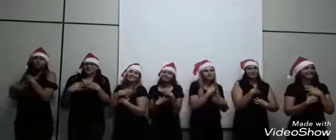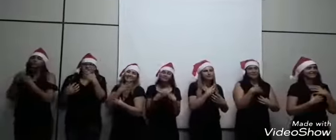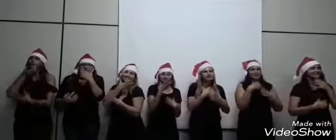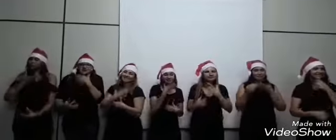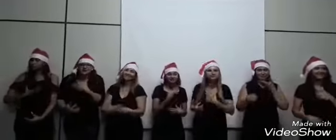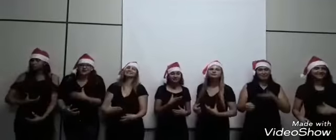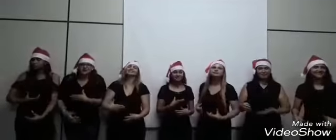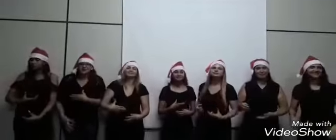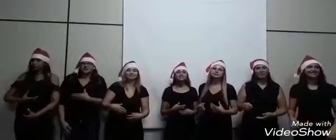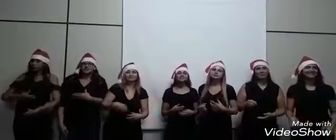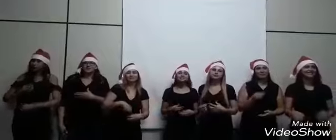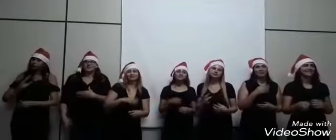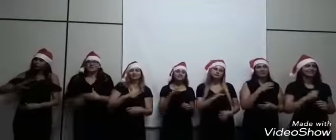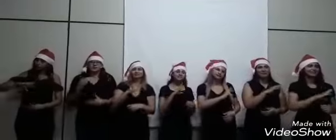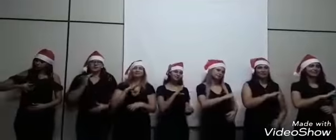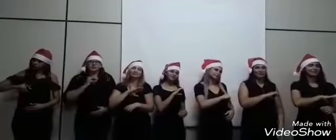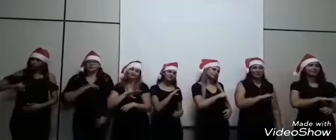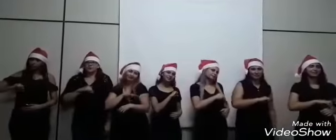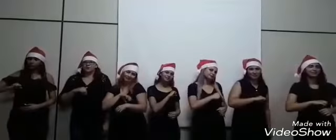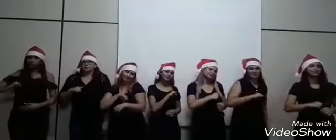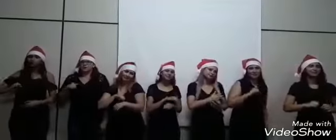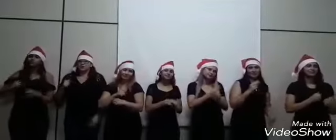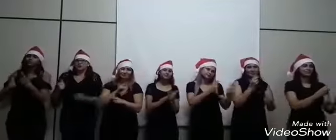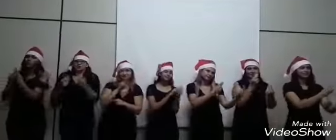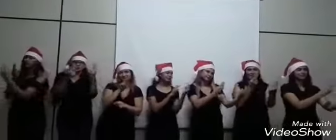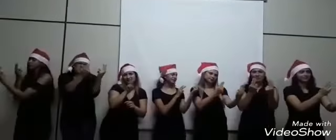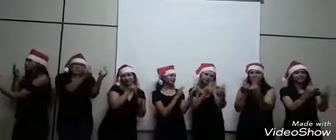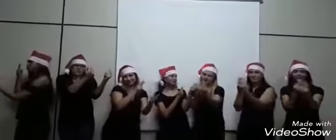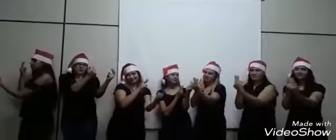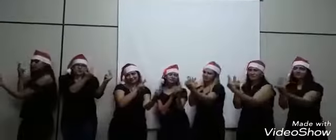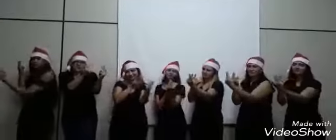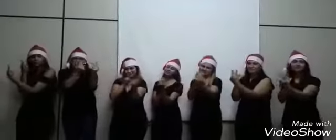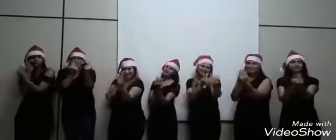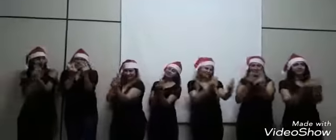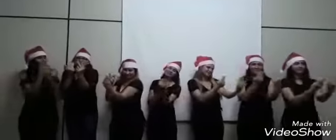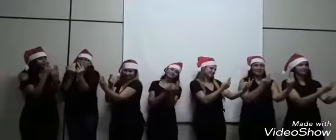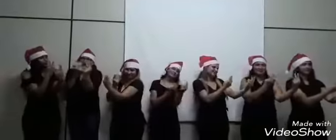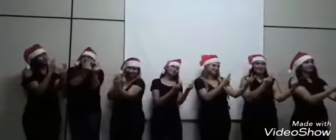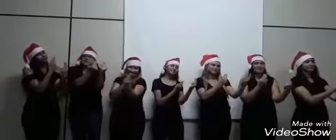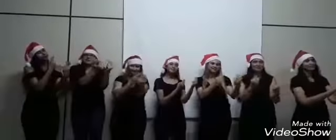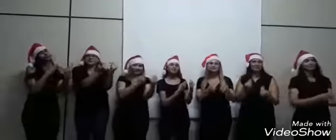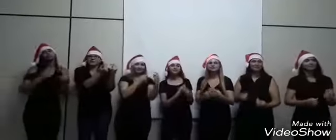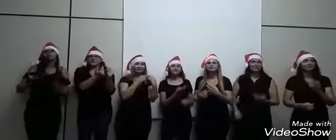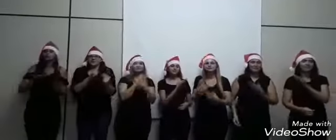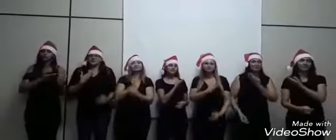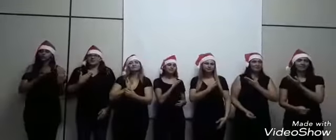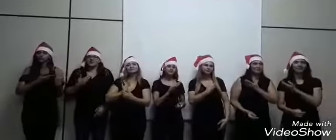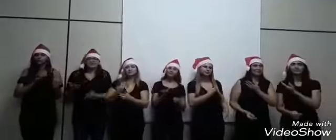Natal Que é tempo de amor, todo mundo é igual Os velhos